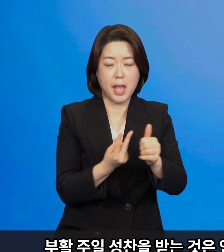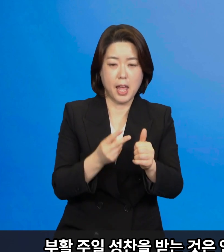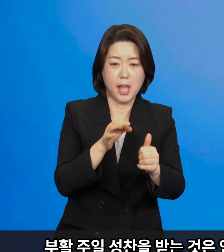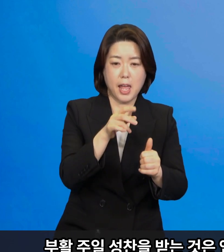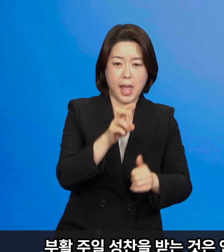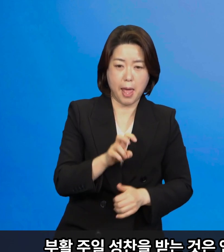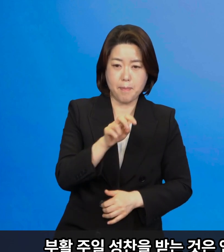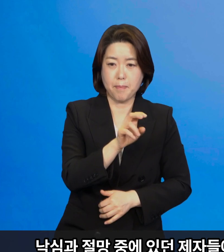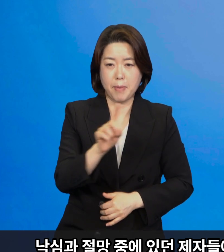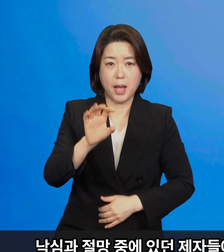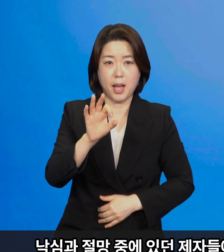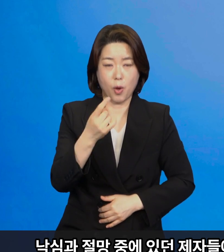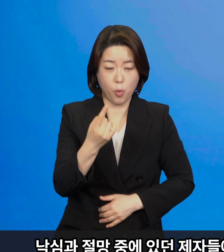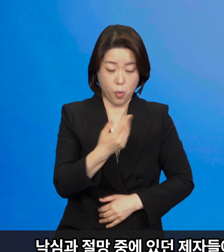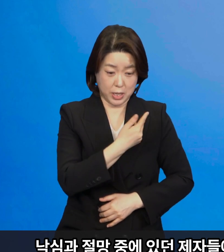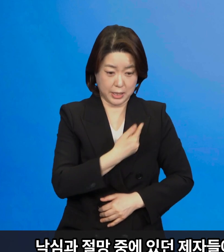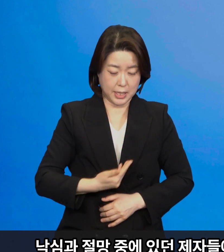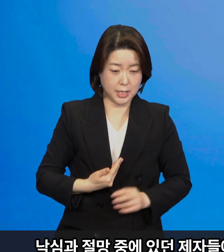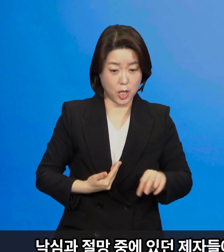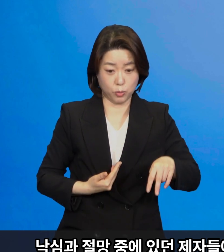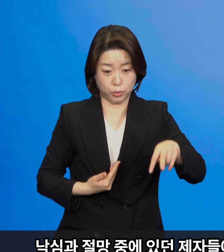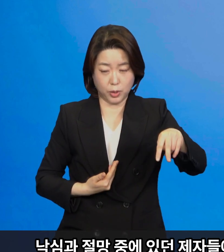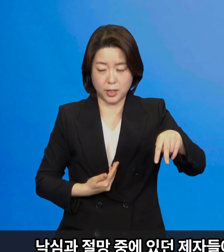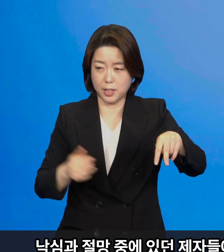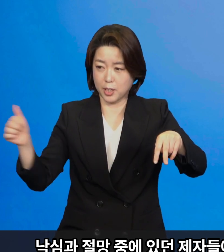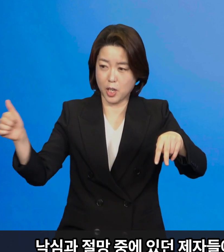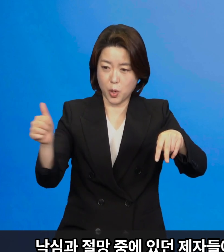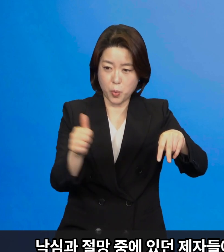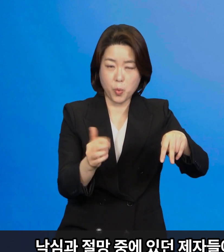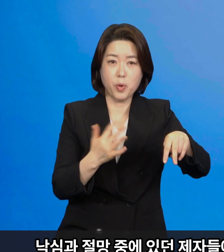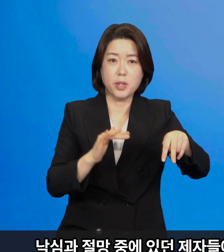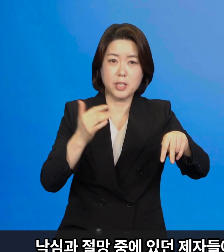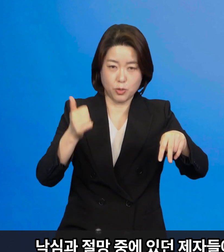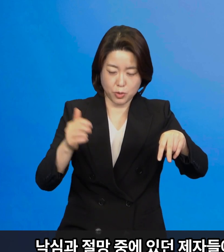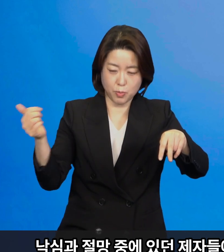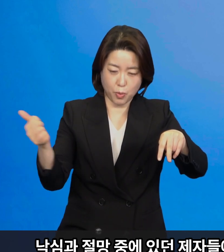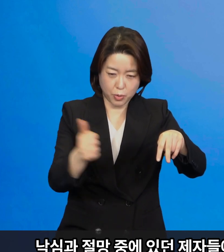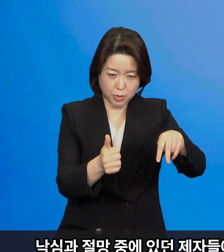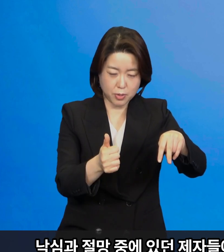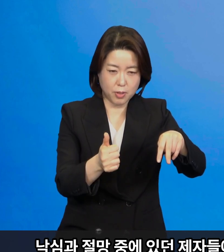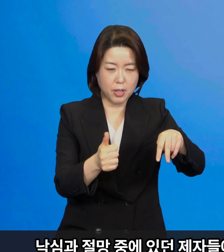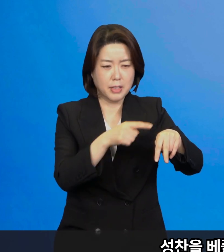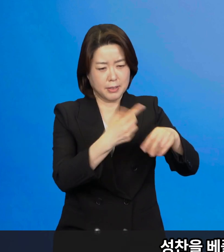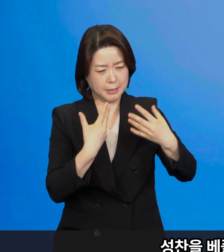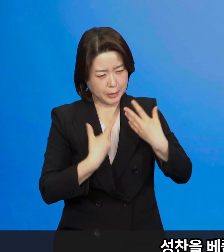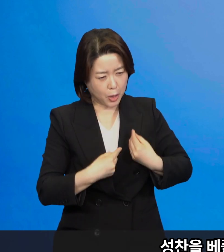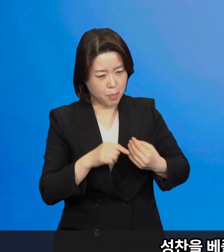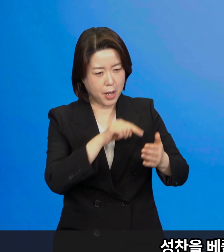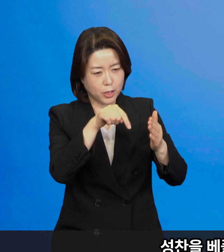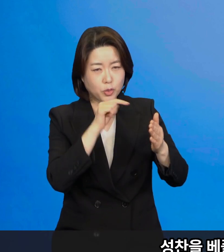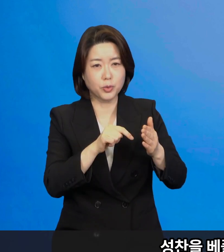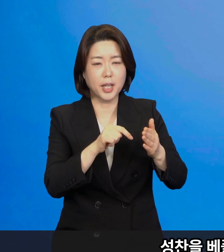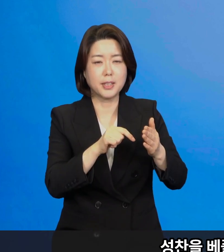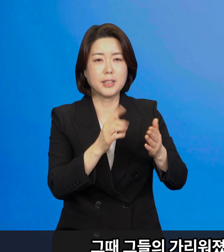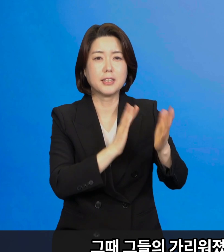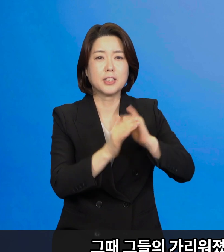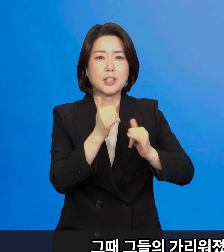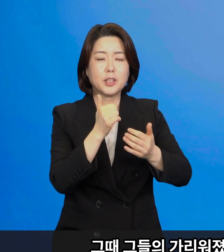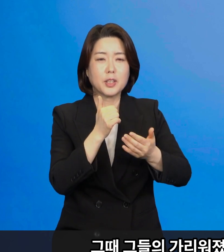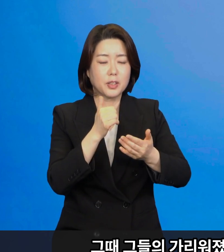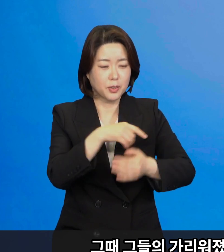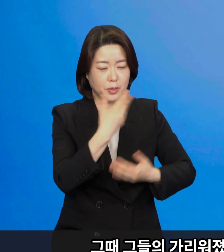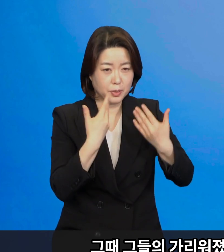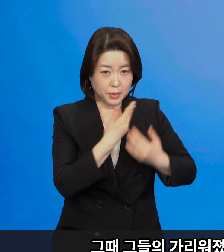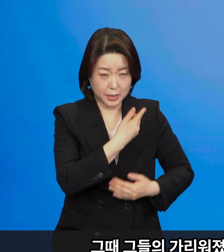제자들에게 다가가셔서 낙심과 절망 중에 있던 제자들에게 주님이 가셔서 뭐 하셨습니까? 성찬을 베풀어 주셨어요.